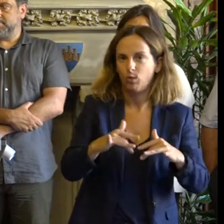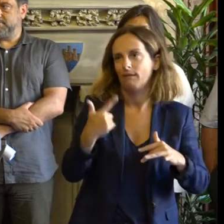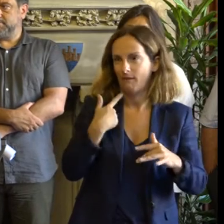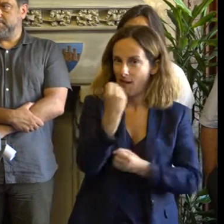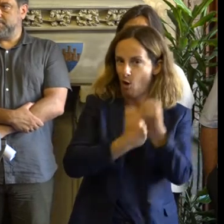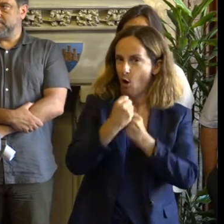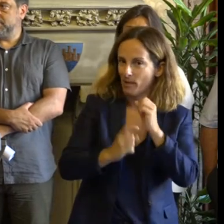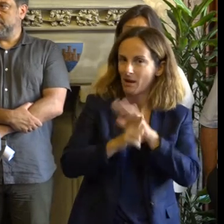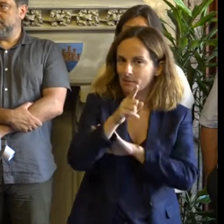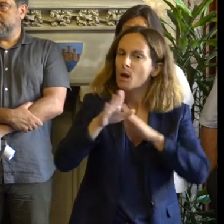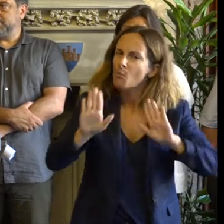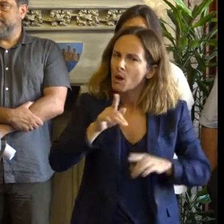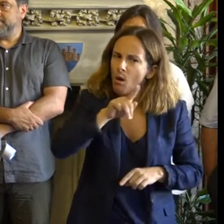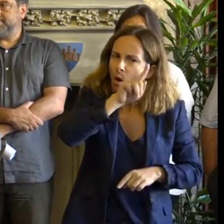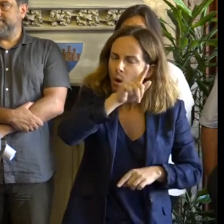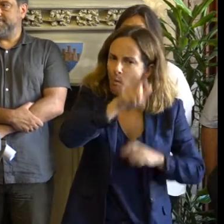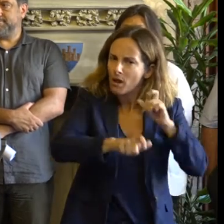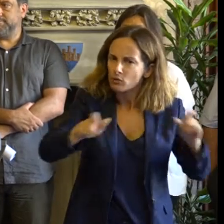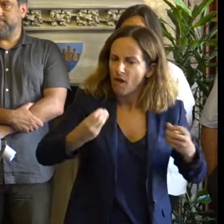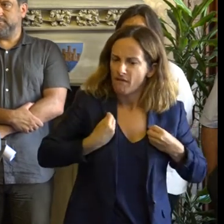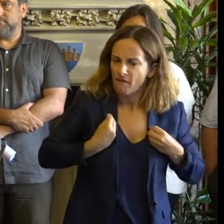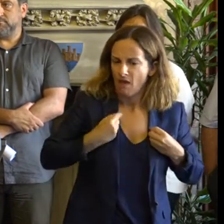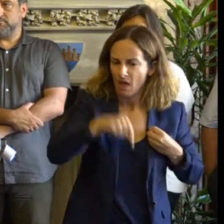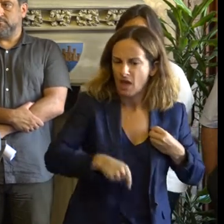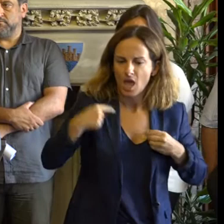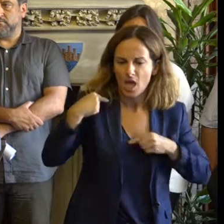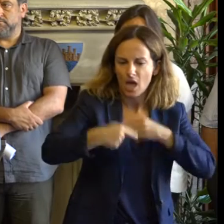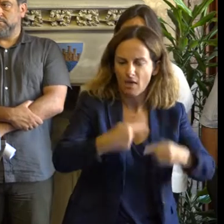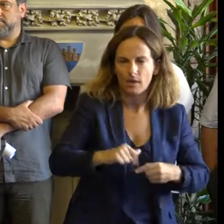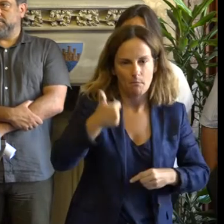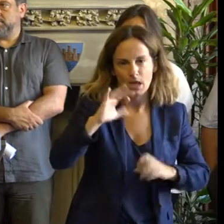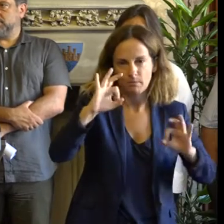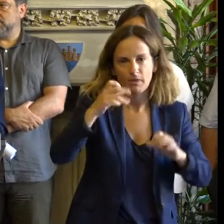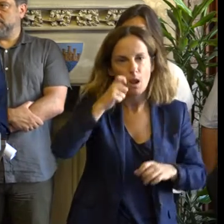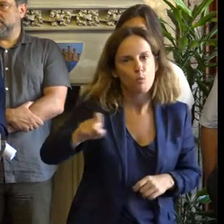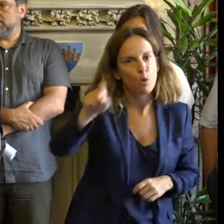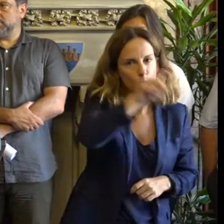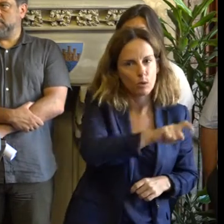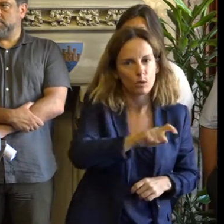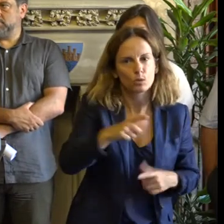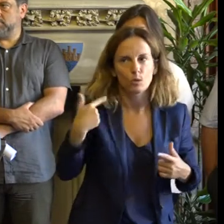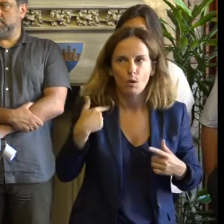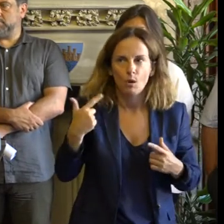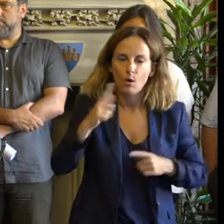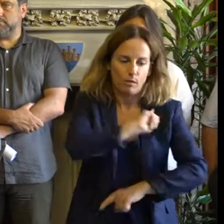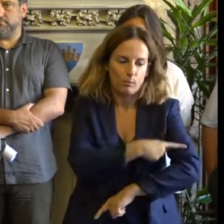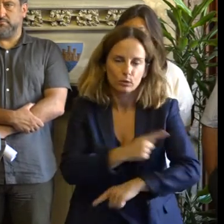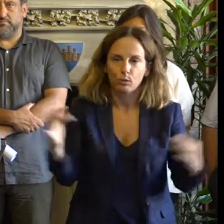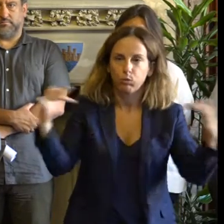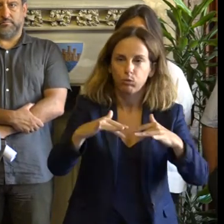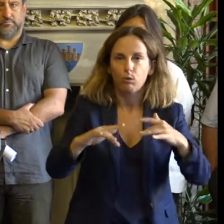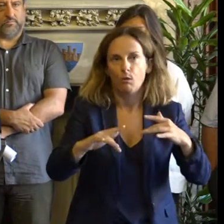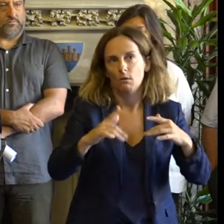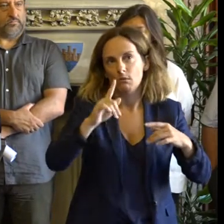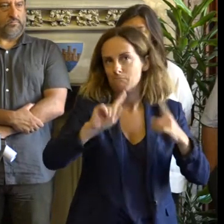la convivència de les persones que vivim aquí, no? I especialment en els pobles de Mallorca i de la serra, on